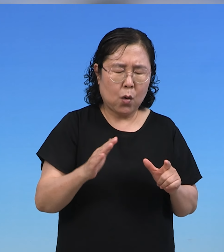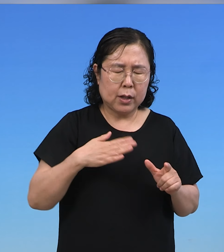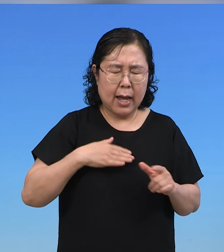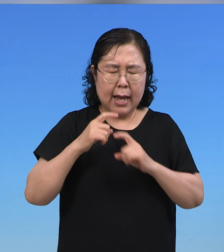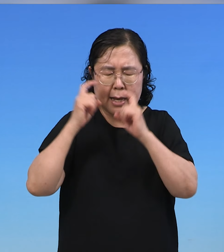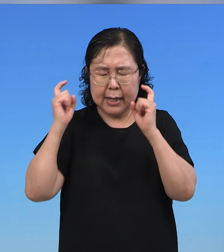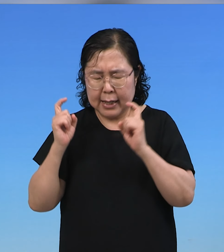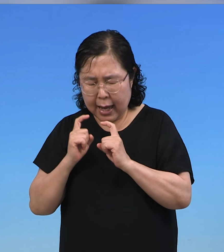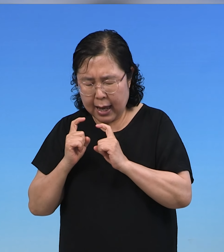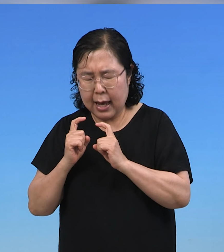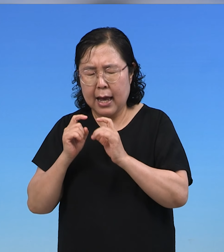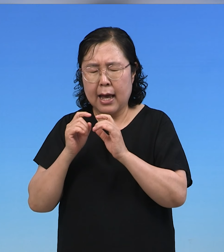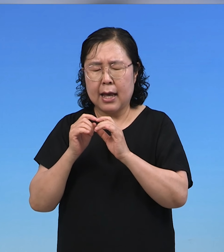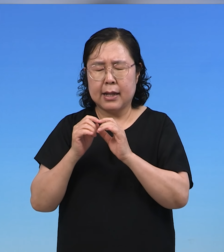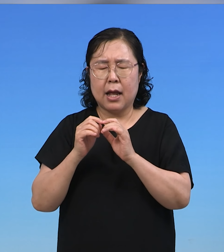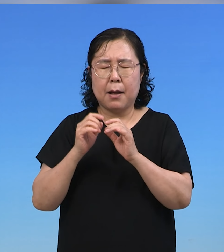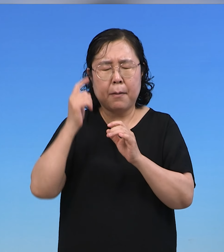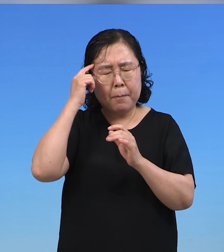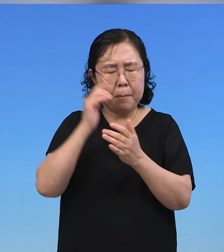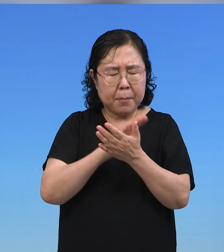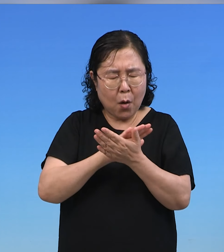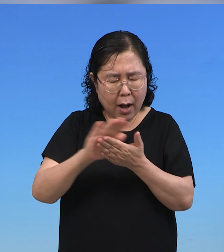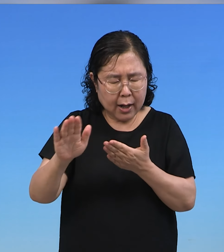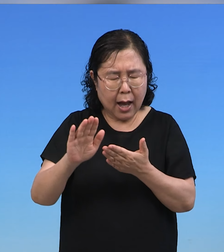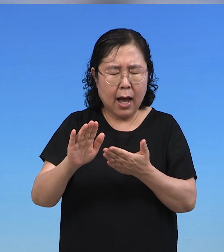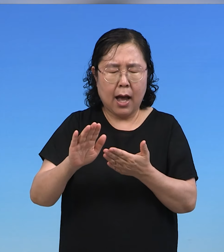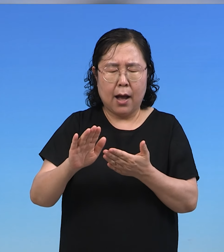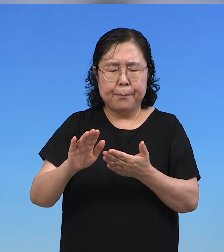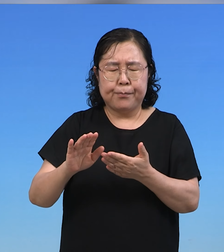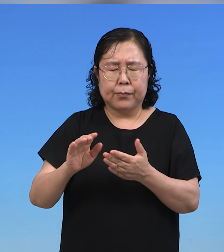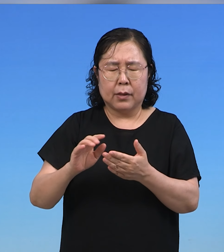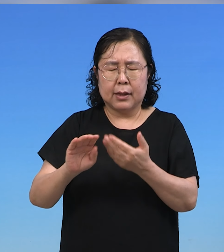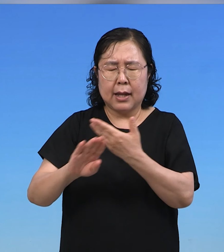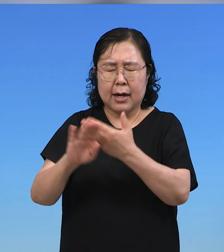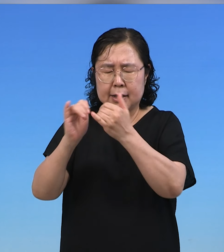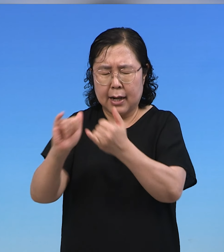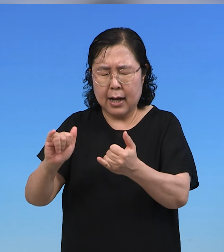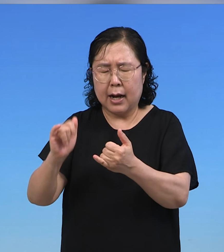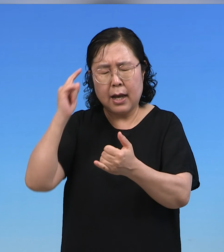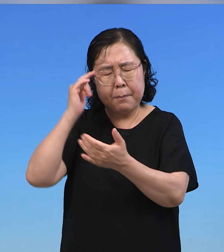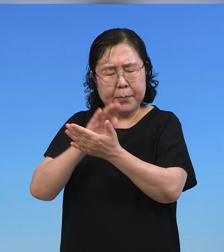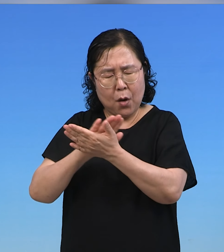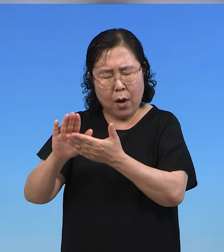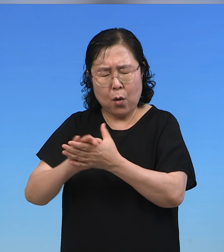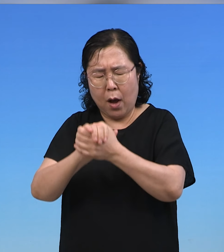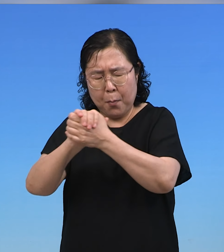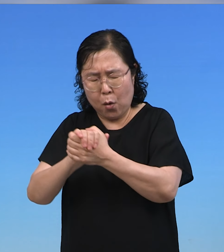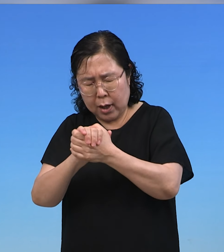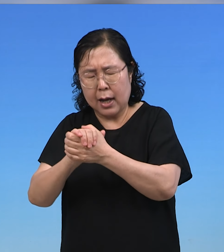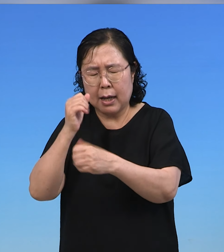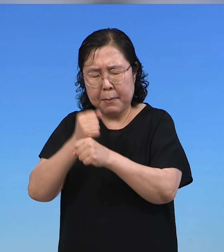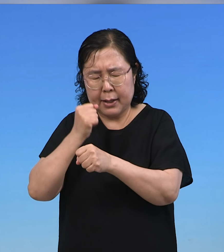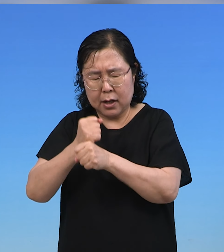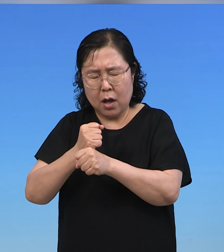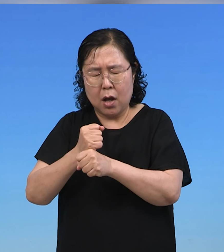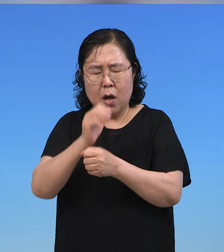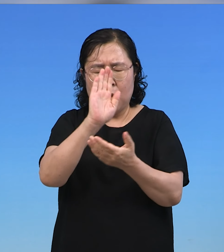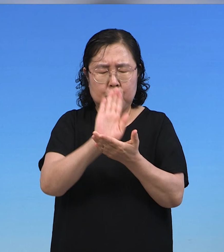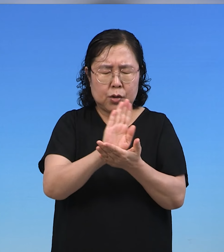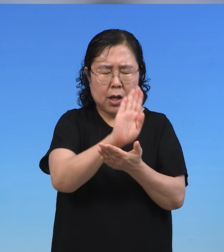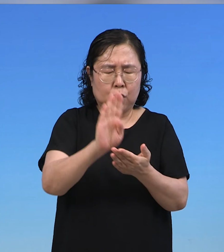개인의 평화가 관계의 평화로 흘러가 분당 우리 교회가 여기 있는 것으로 말미암아 이